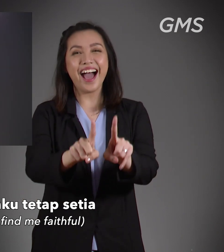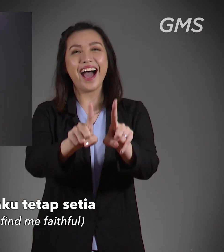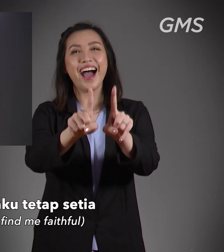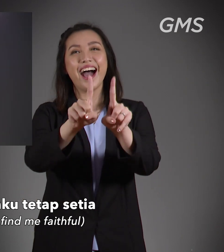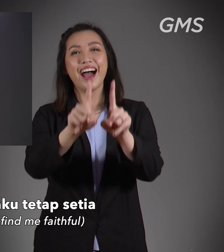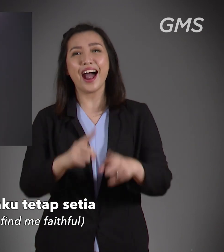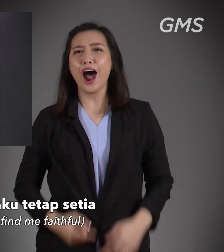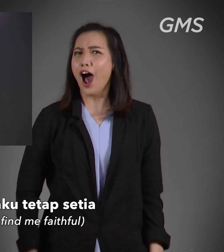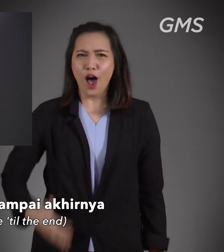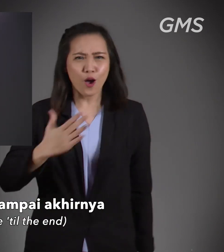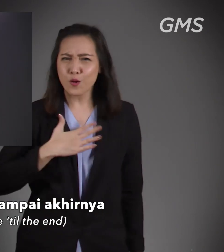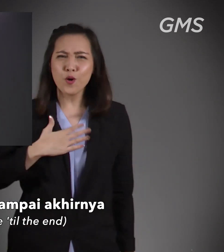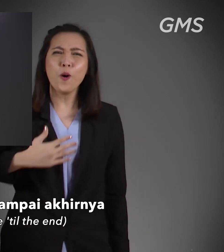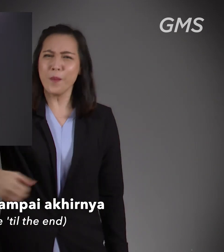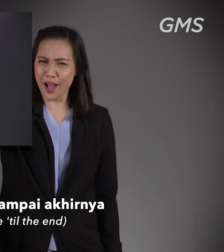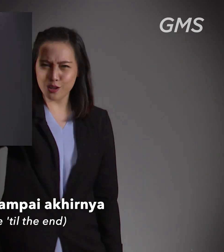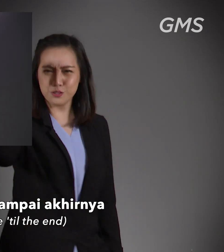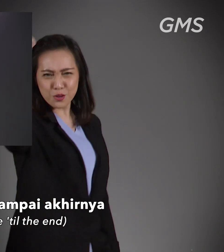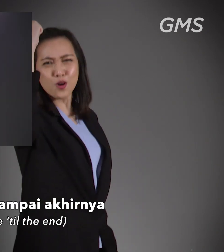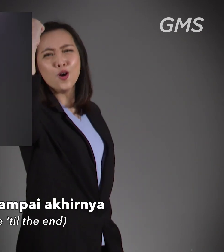Haleluya. Katakan dengan iman, ku berjuang. Ku